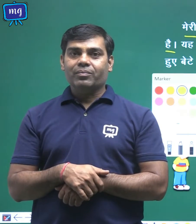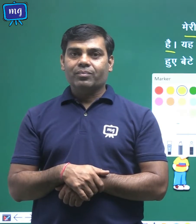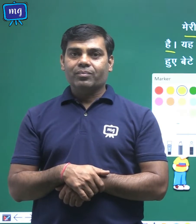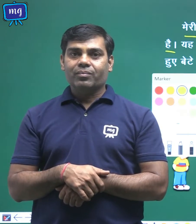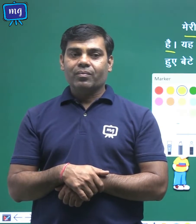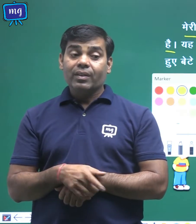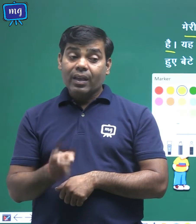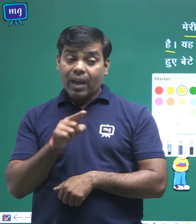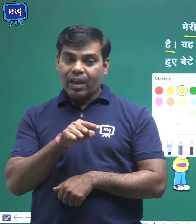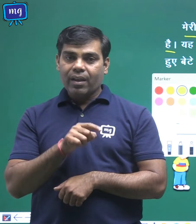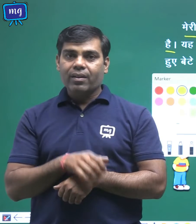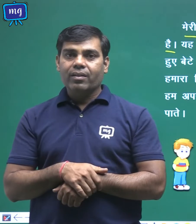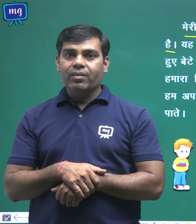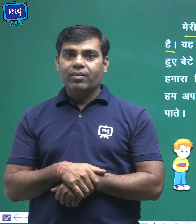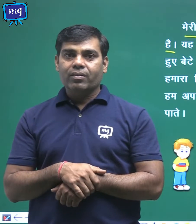यह